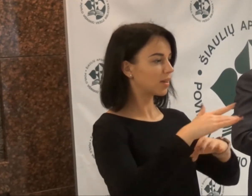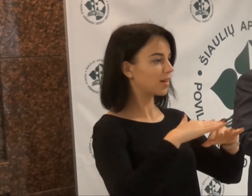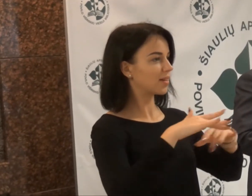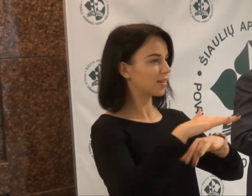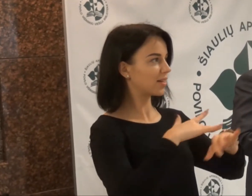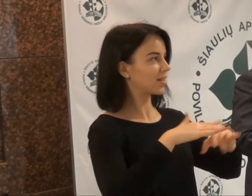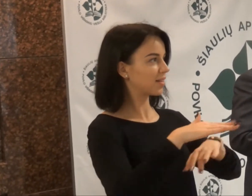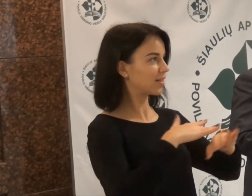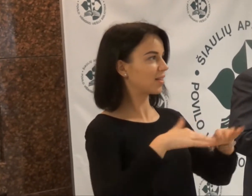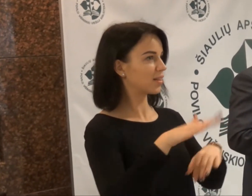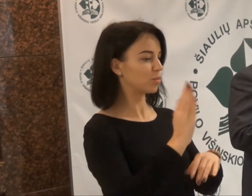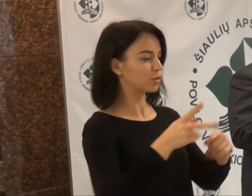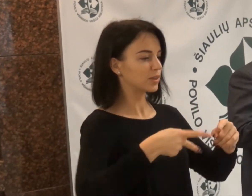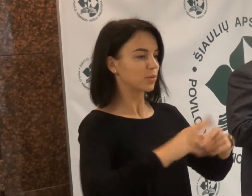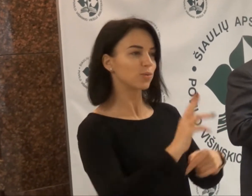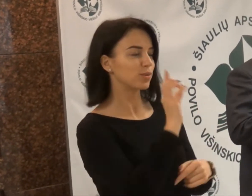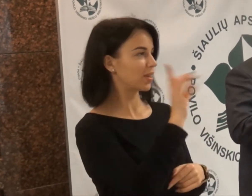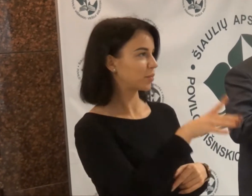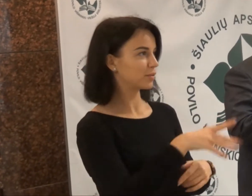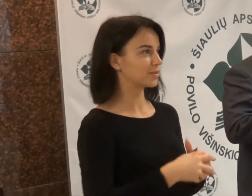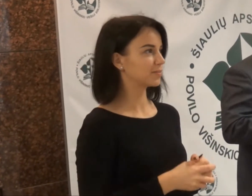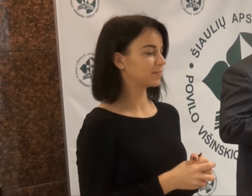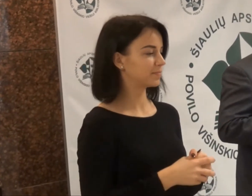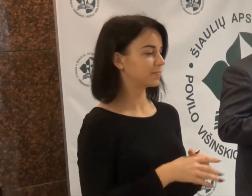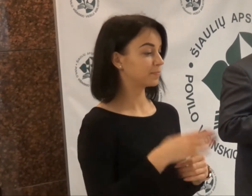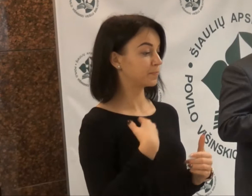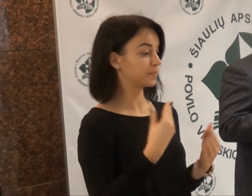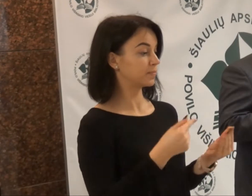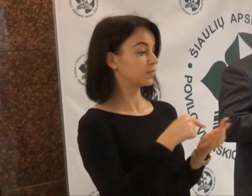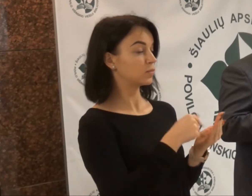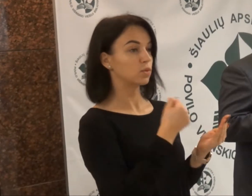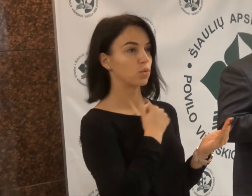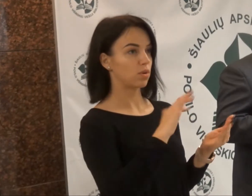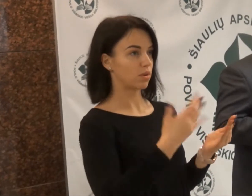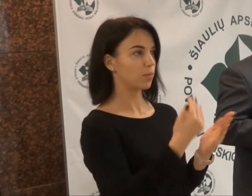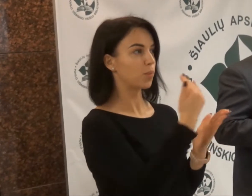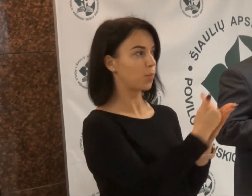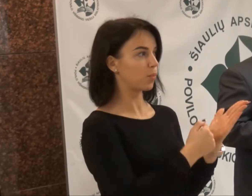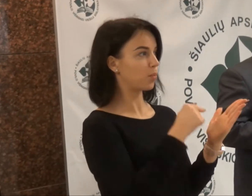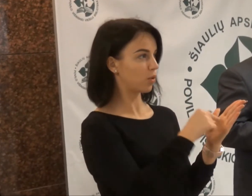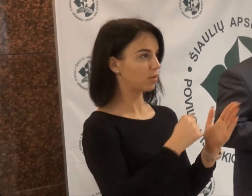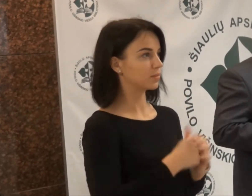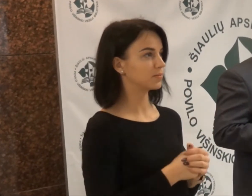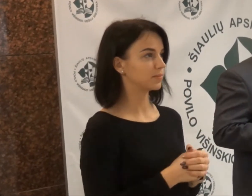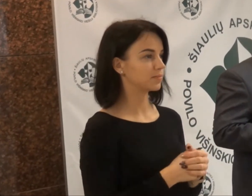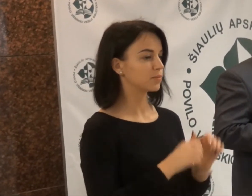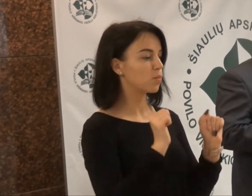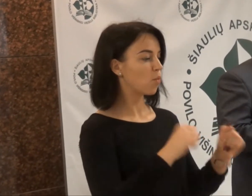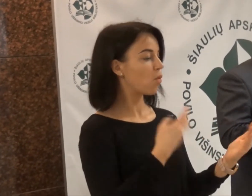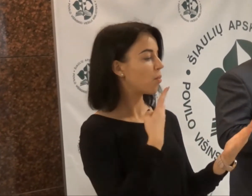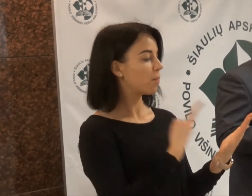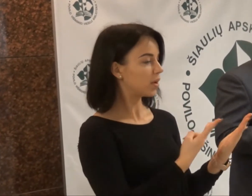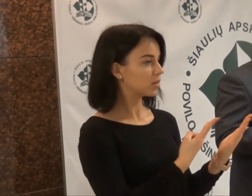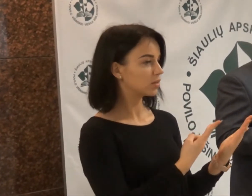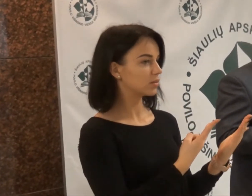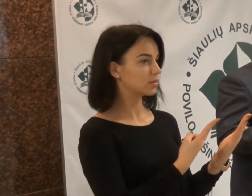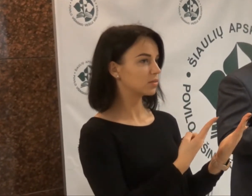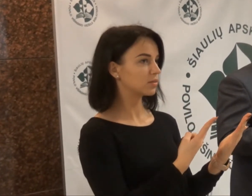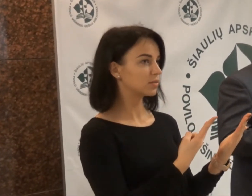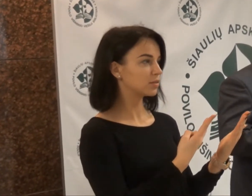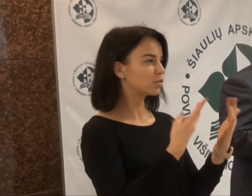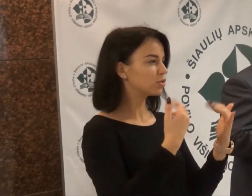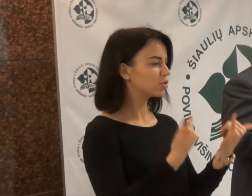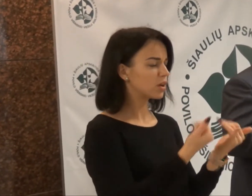judėjimas nenutrūks ne minutės. Rankose laikau programą, kurioje jūs galite matyti, kiek daug